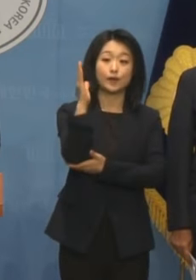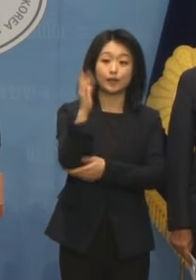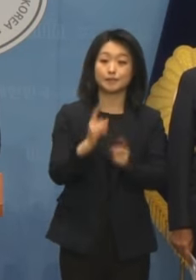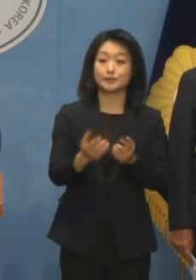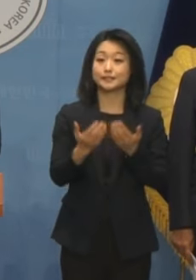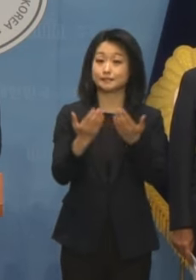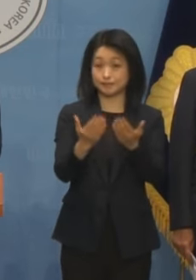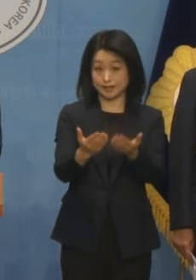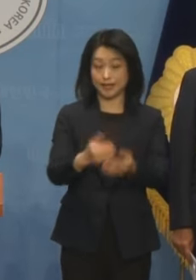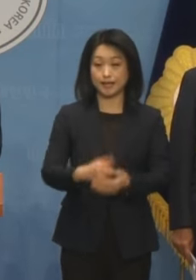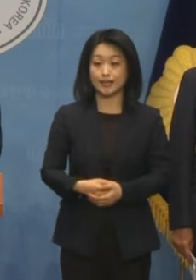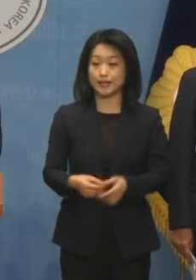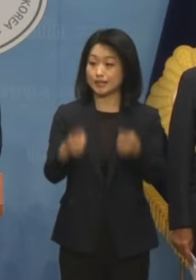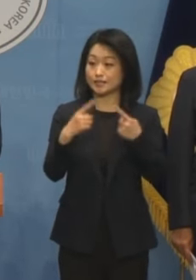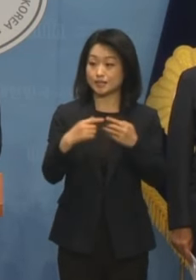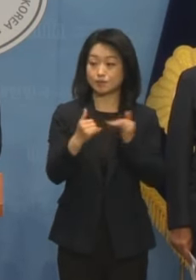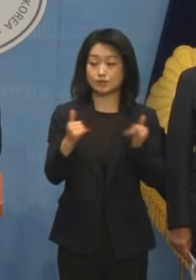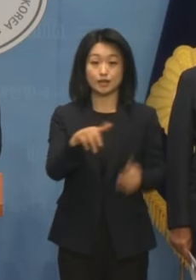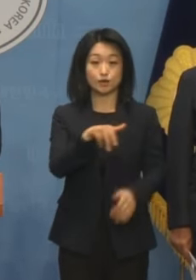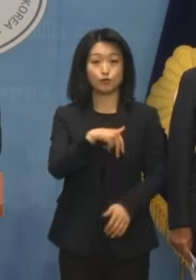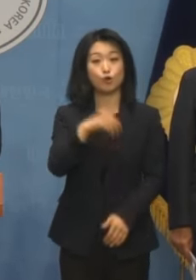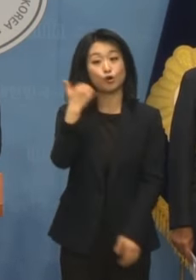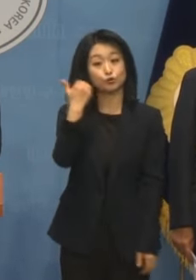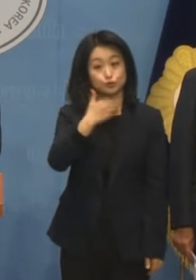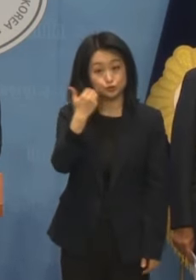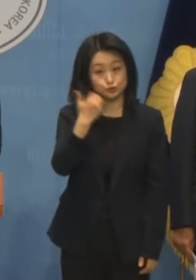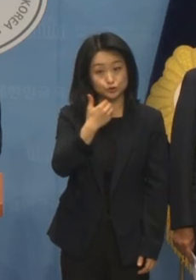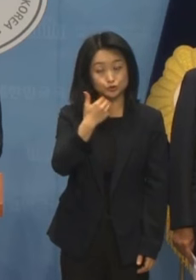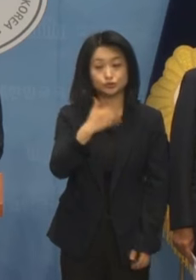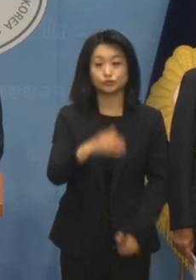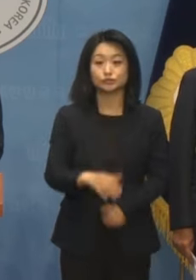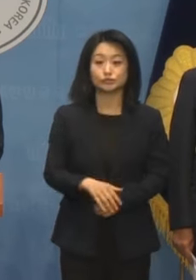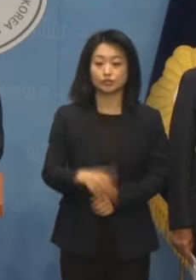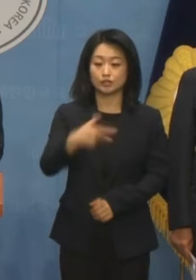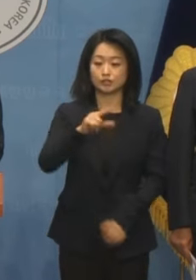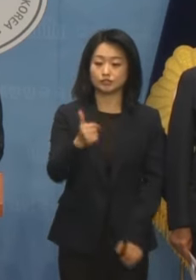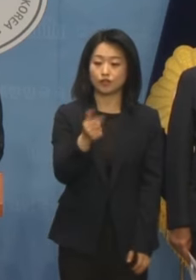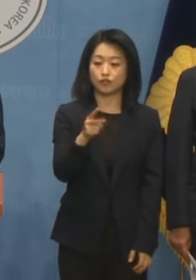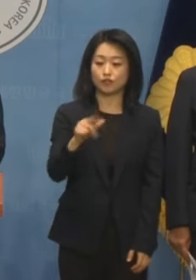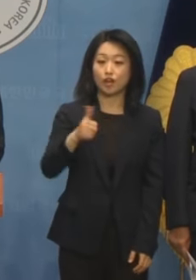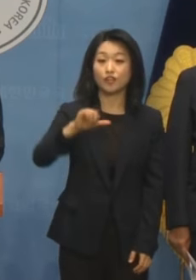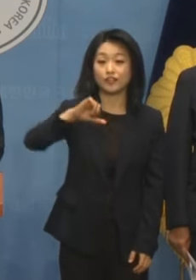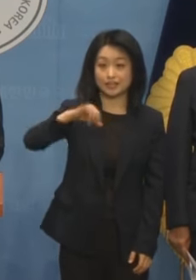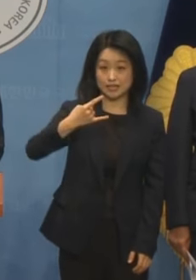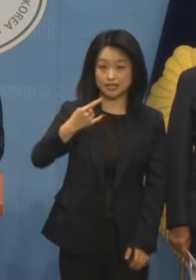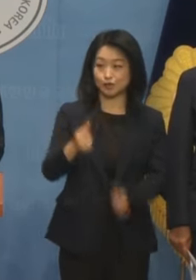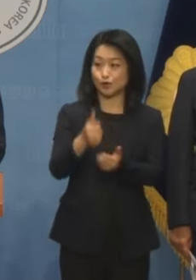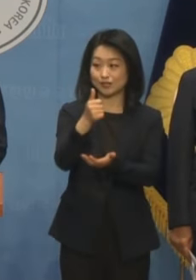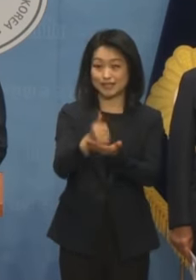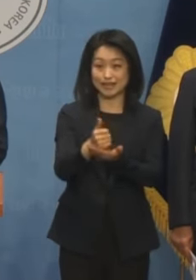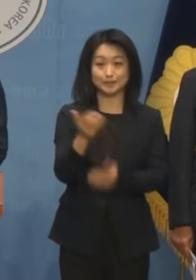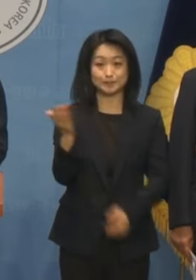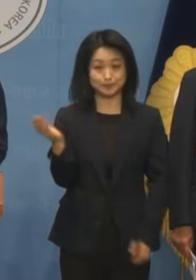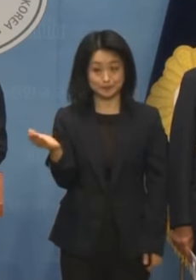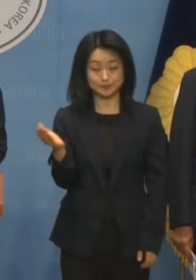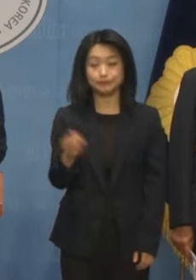합니다. 먼저 참석하신 분들을 잠깐 소개해드리겠습니다. 우리 전현희 위원장이 모셨습니다.